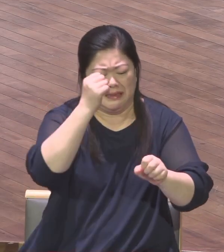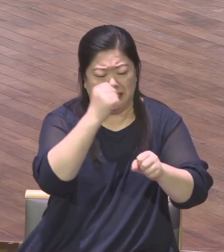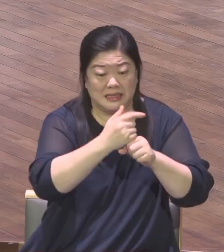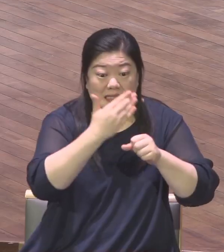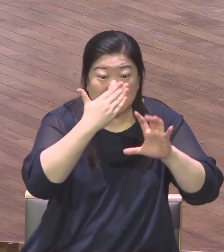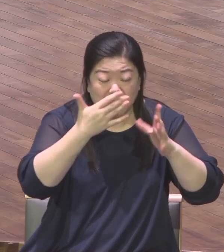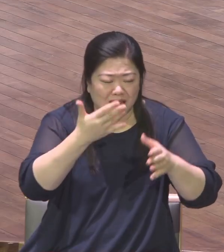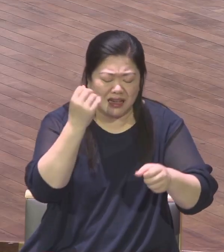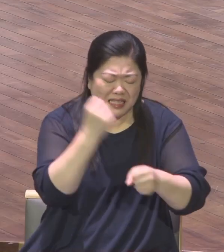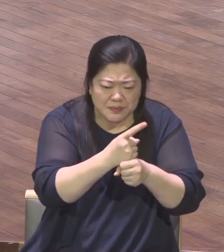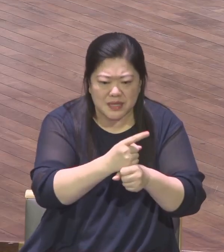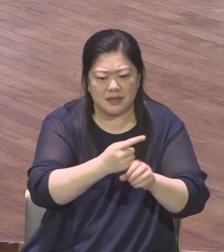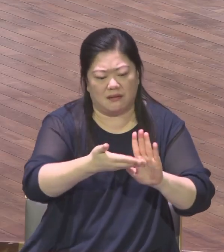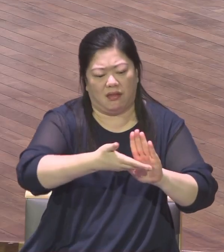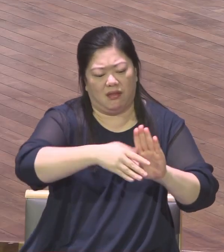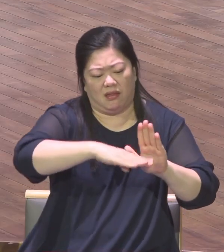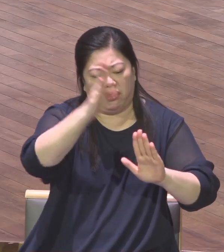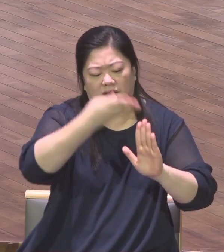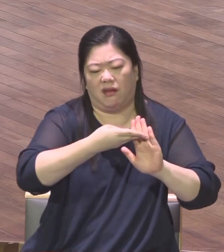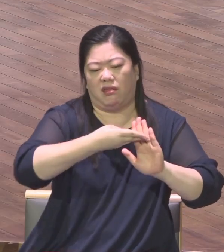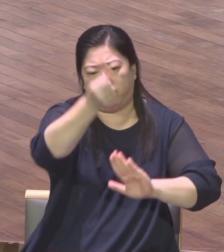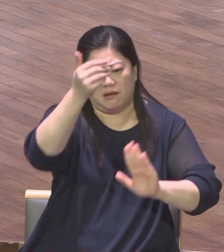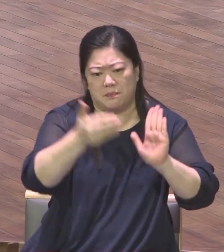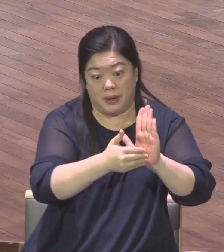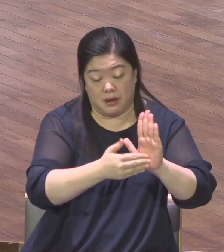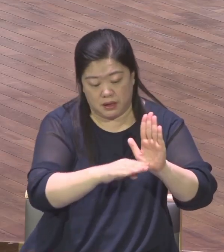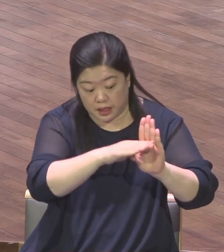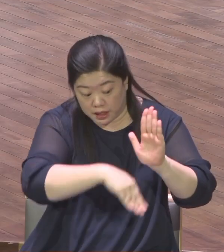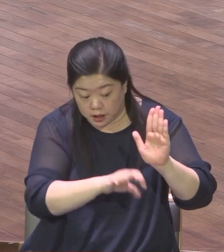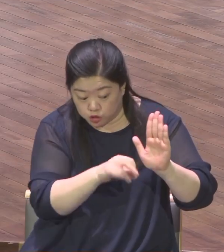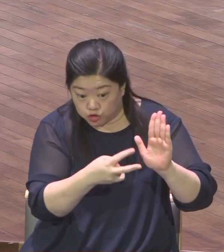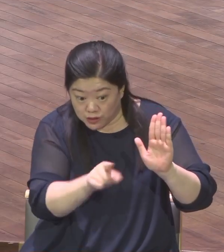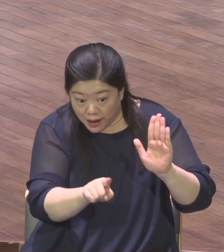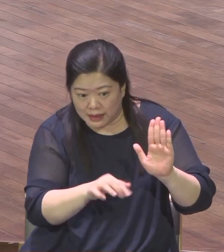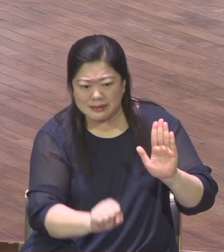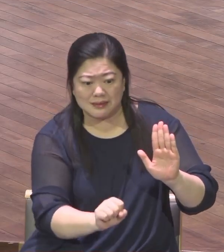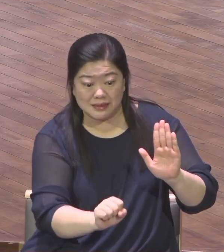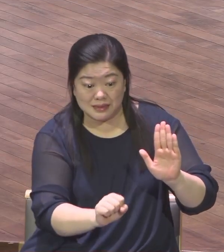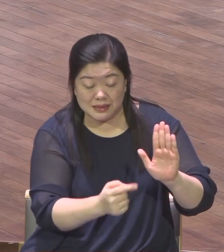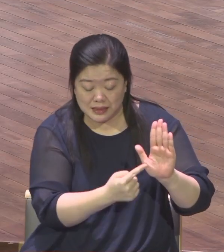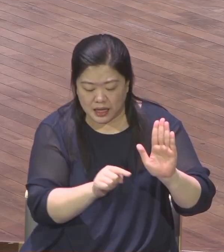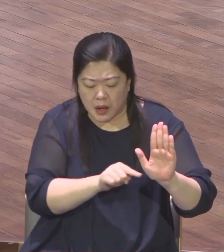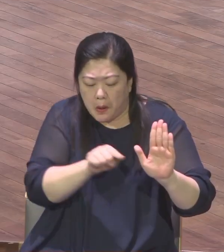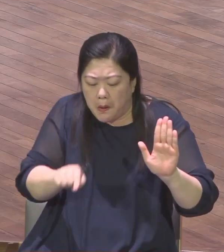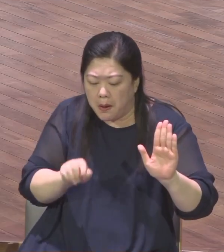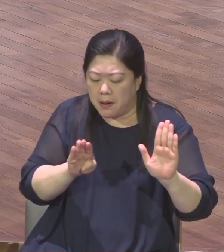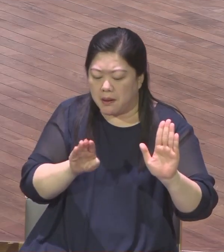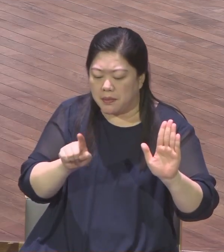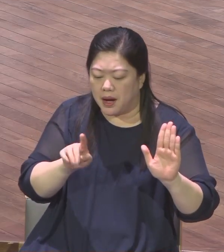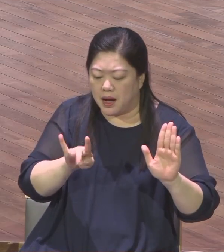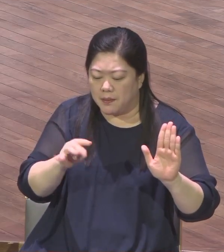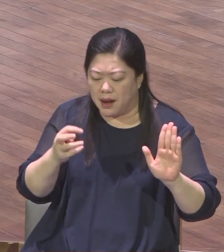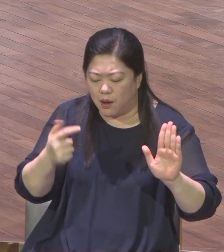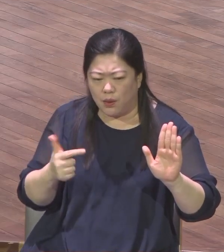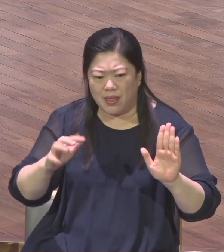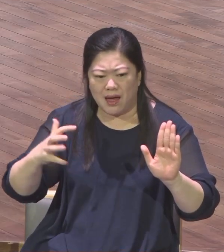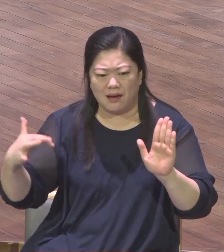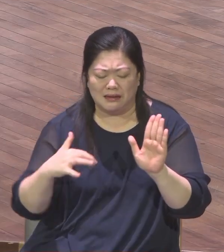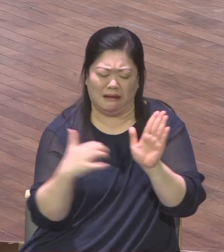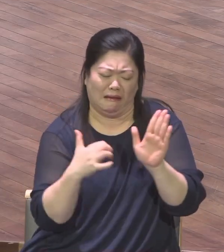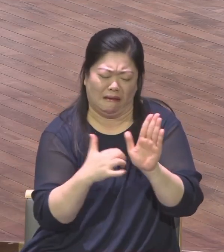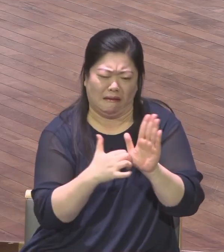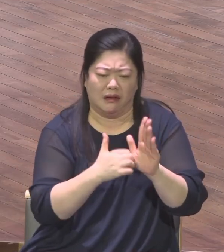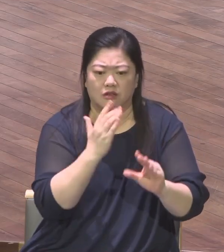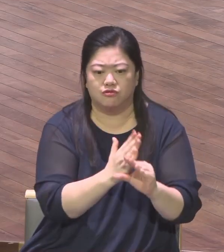의해서 멸망한 이후 당시에 정치적 상황은요 아주